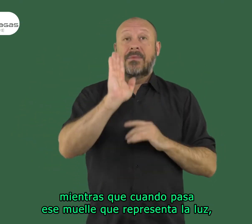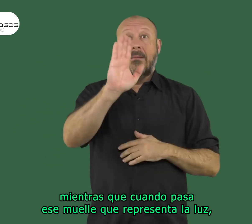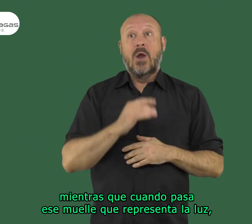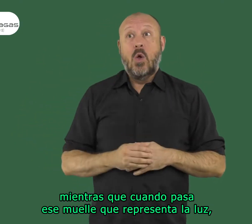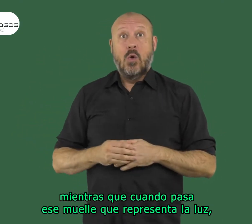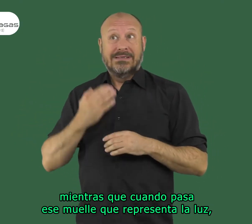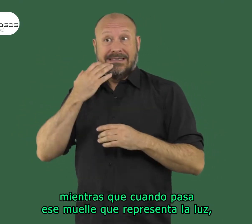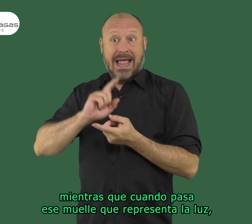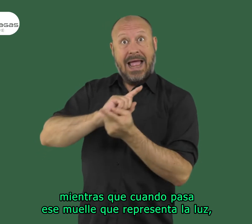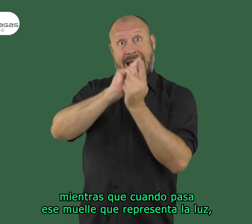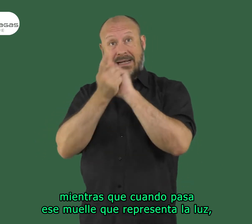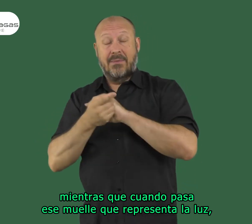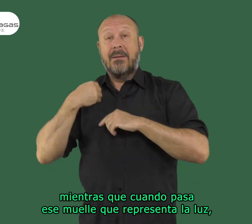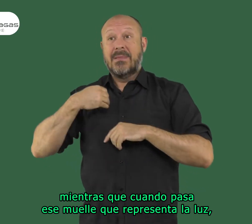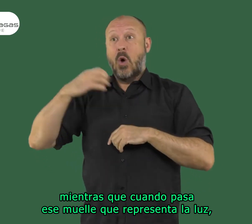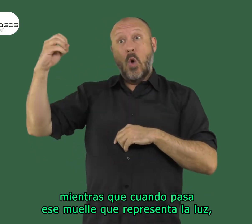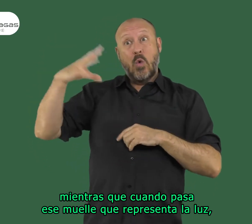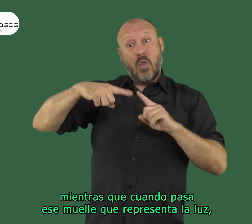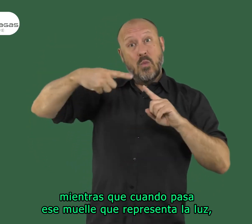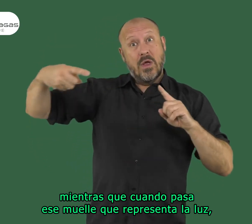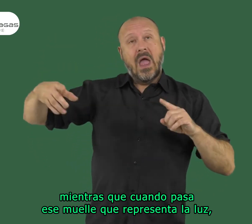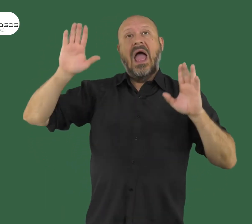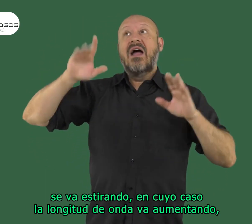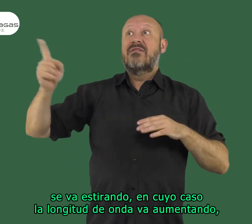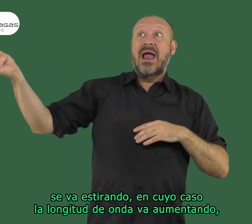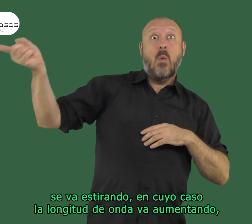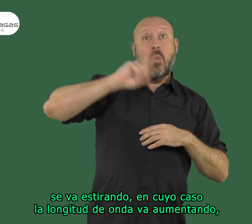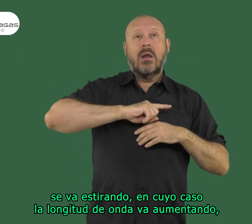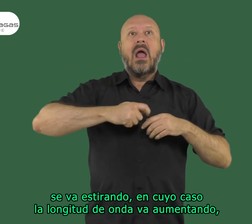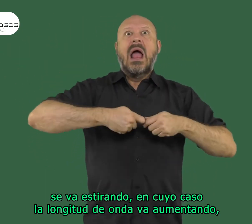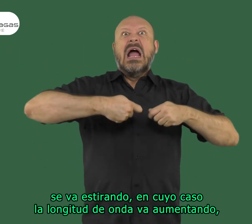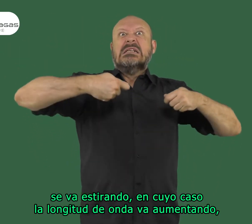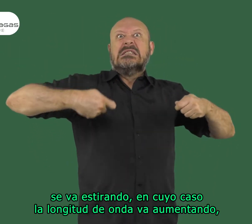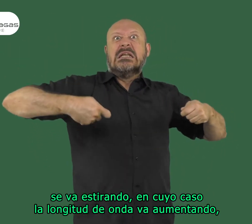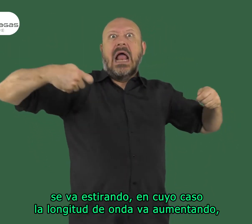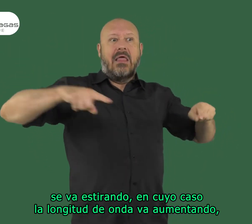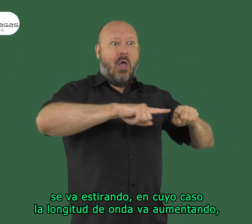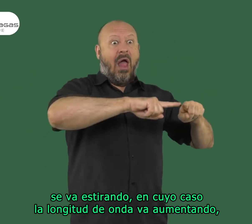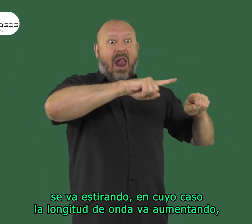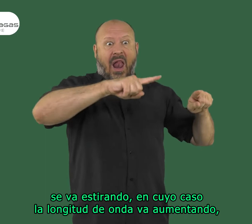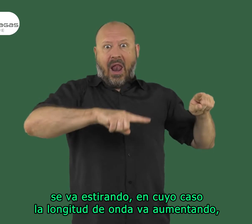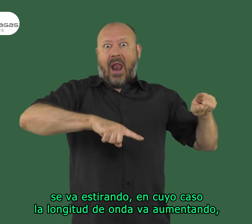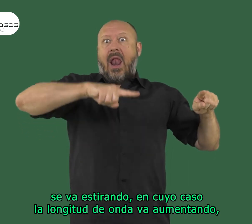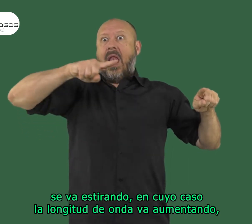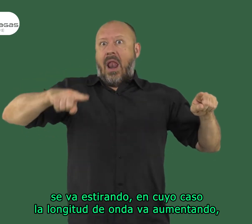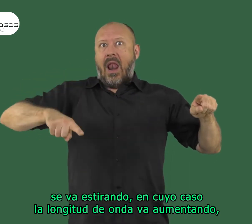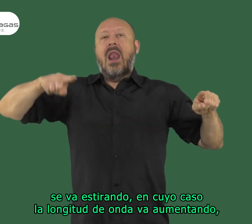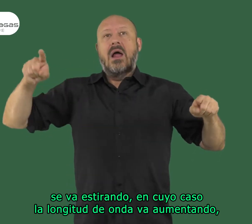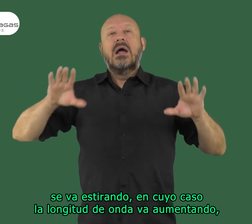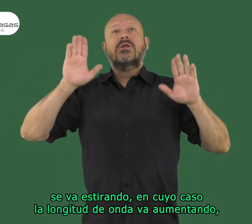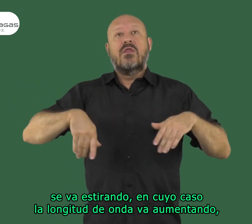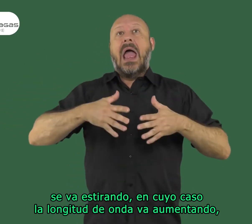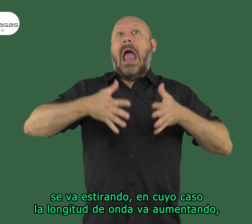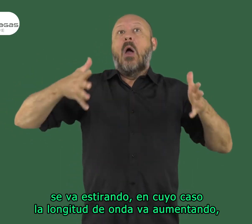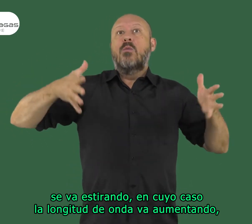mientras que cuando pasa ese muelle que representa la luz se va estirando. en cuyo caso la longitud